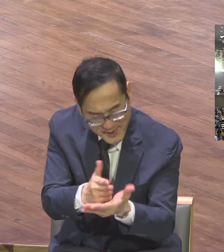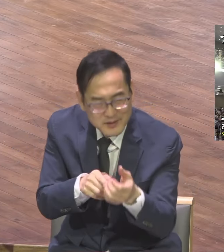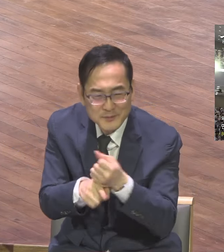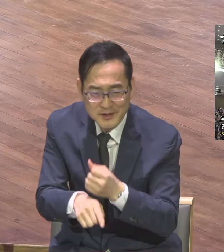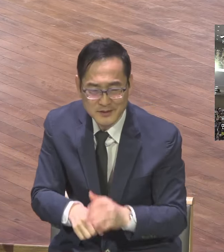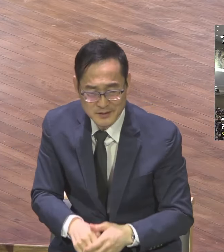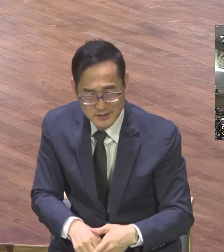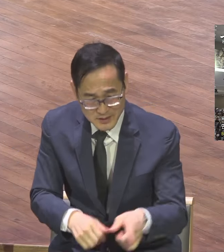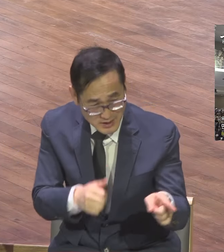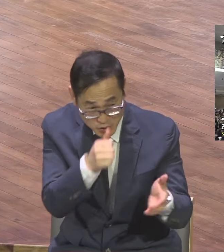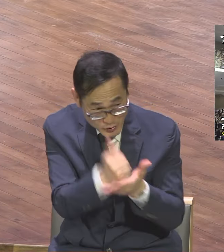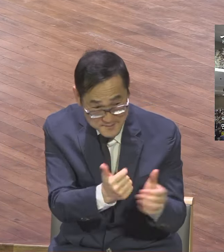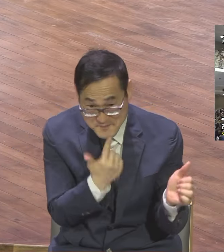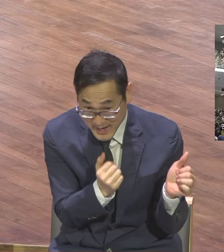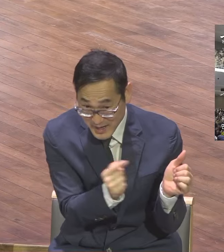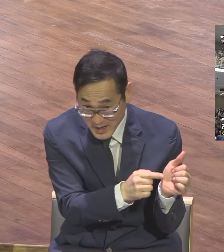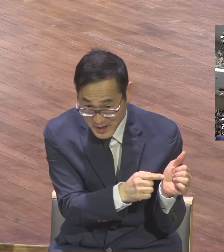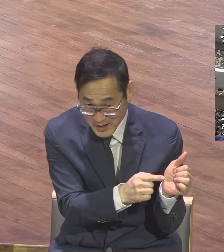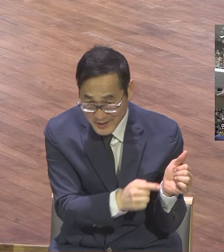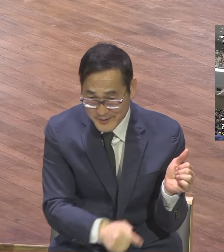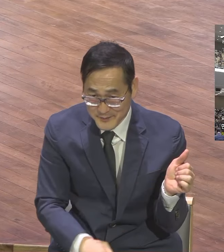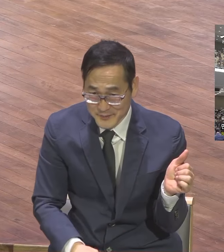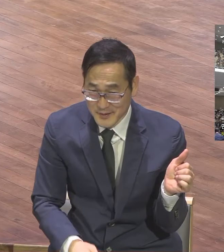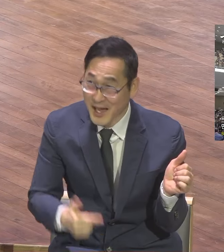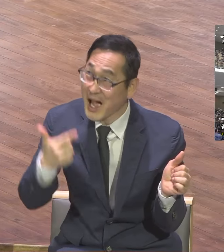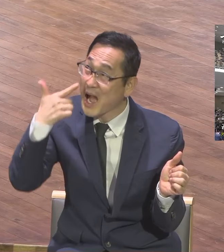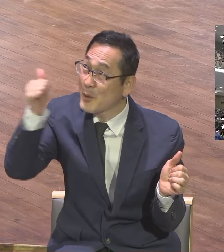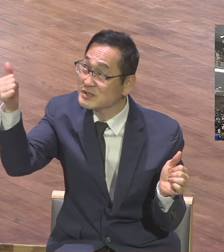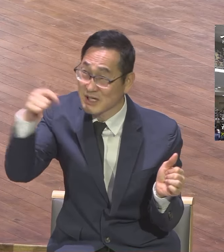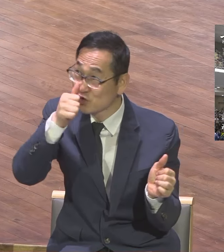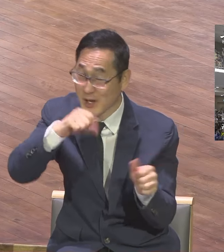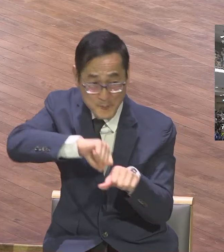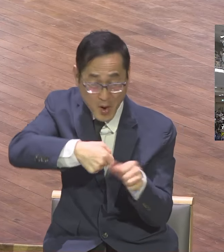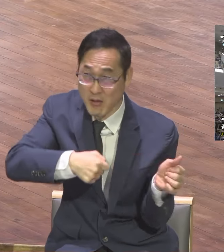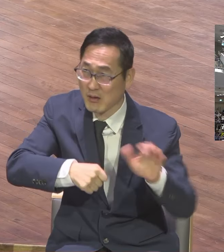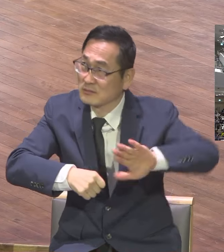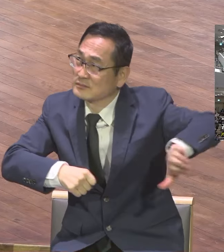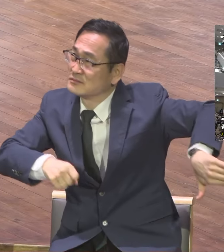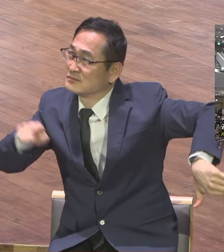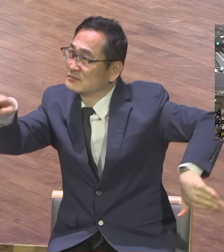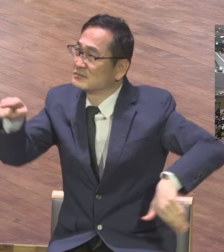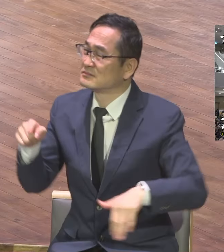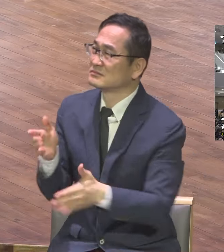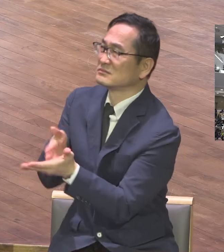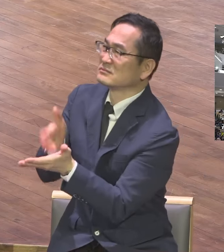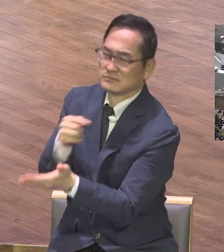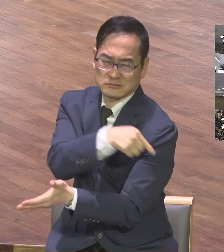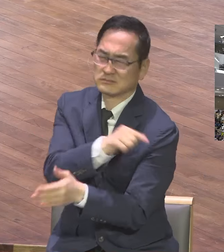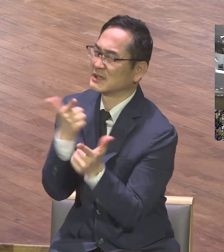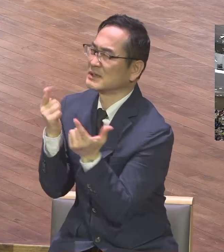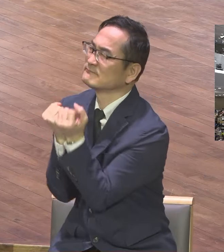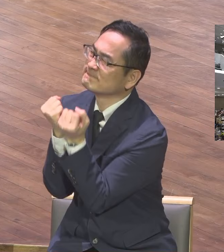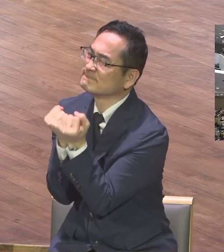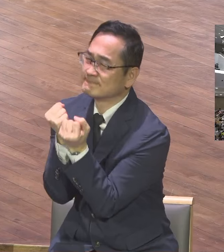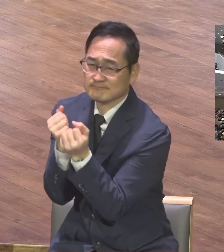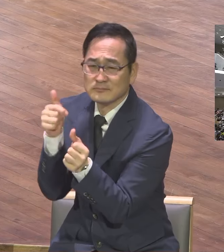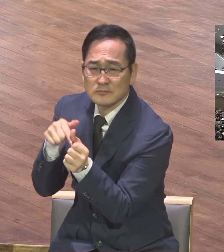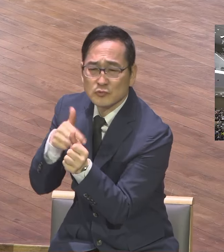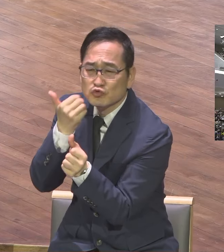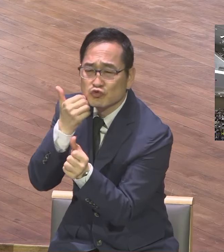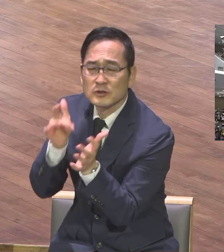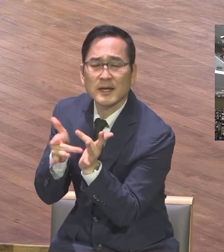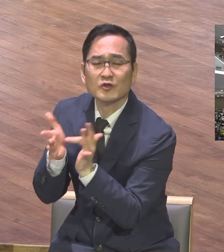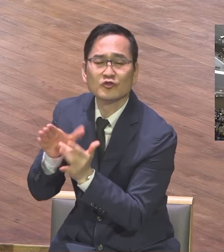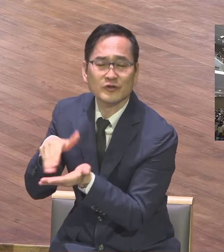죄를 범하여도 아버지 앞에서 우리에게 대언자가 있으니 곧 어려우신 예수 그리스도라. 자,